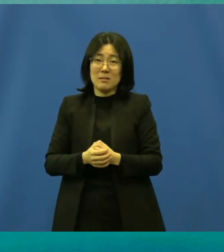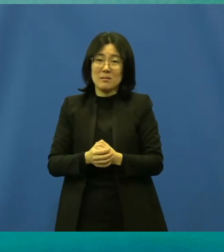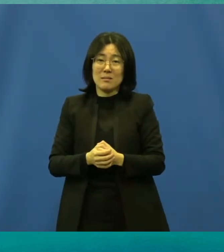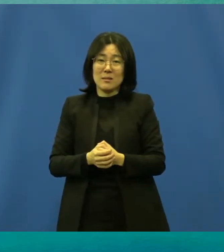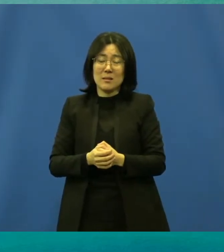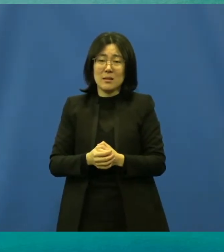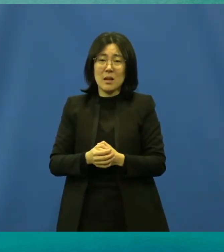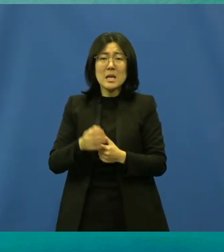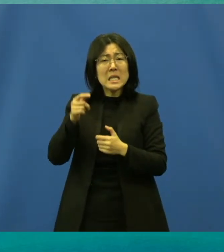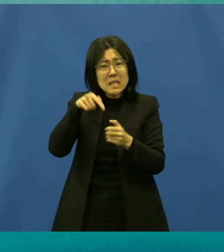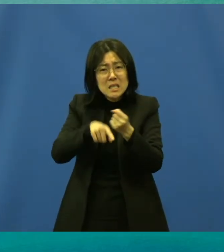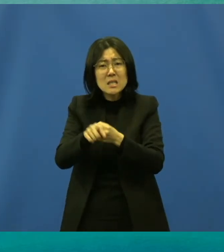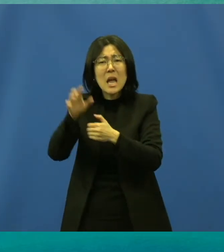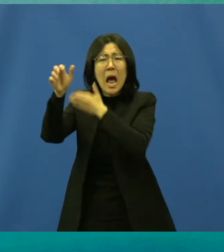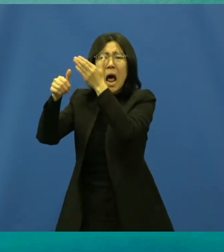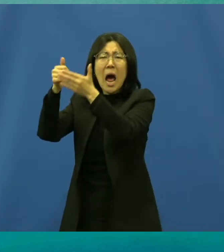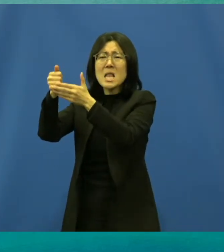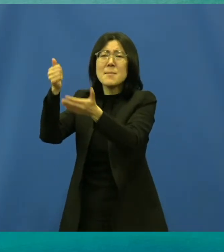매달리시기를 바랍니다.